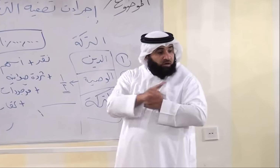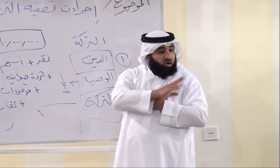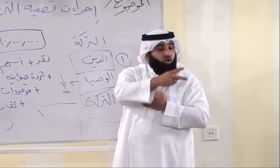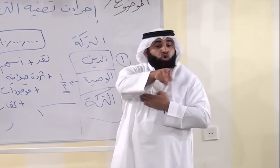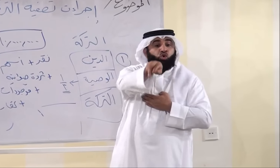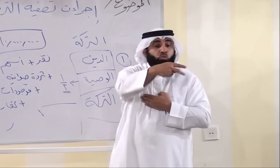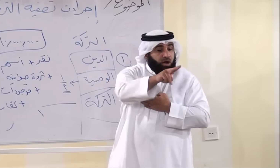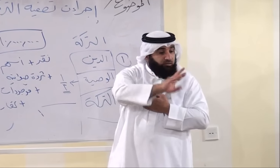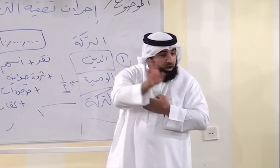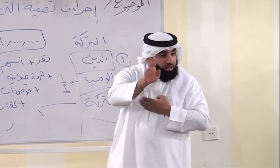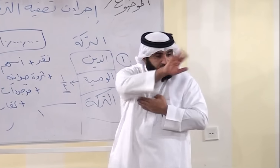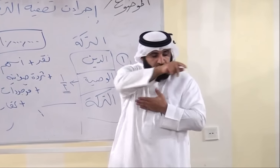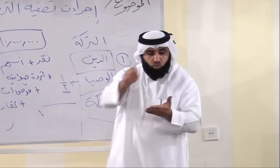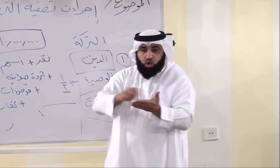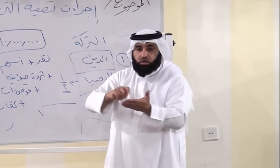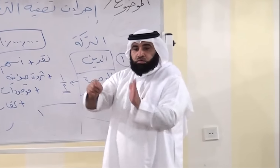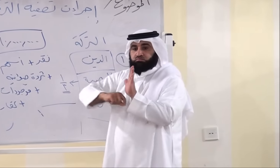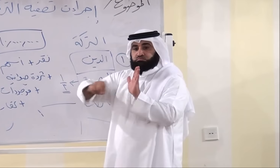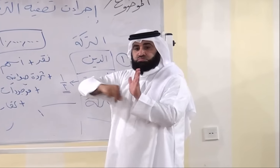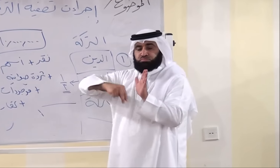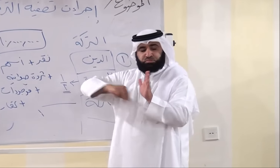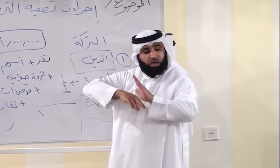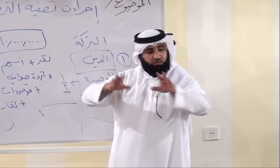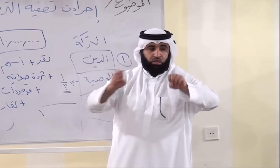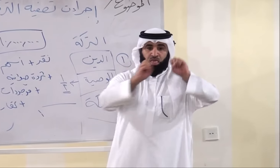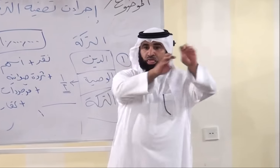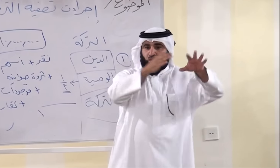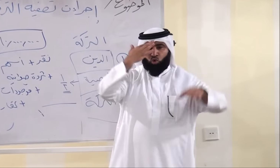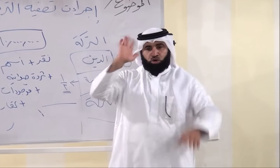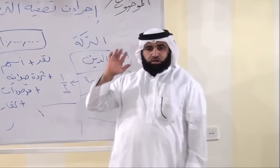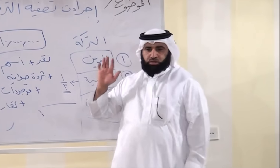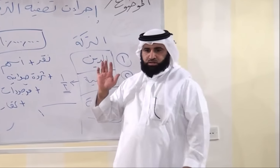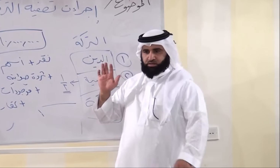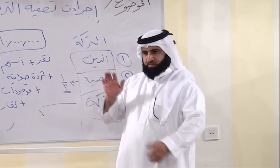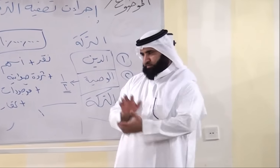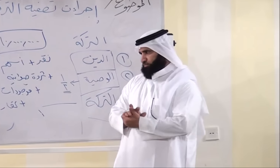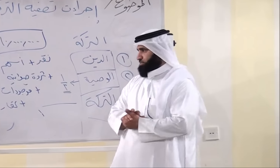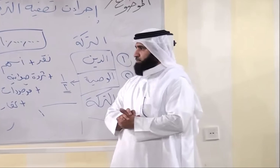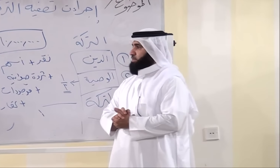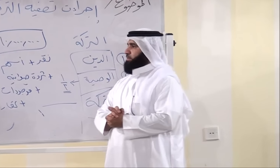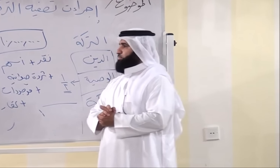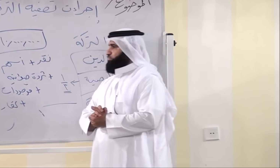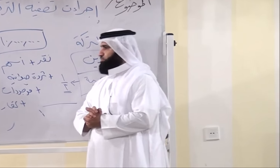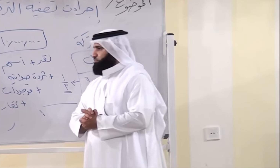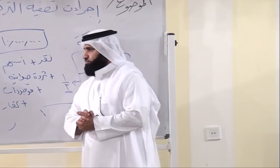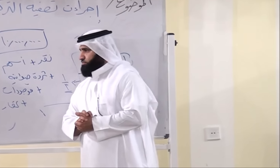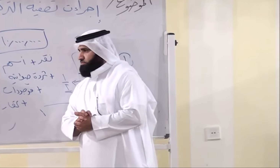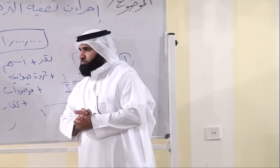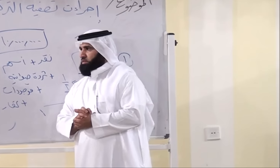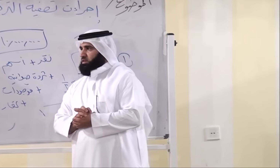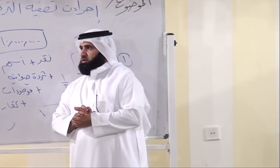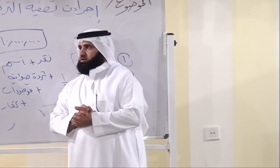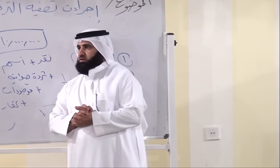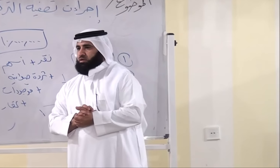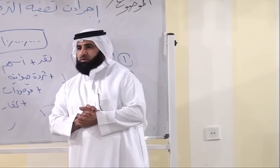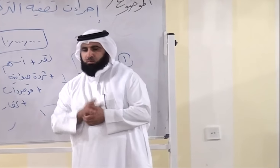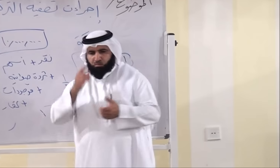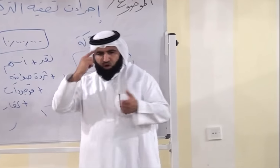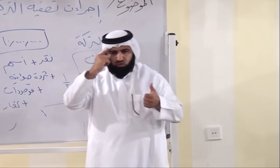ومن خلال معرفتي، من خلال صك حصر الورثة، أعرف أن الزوجة أو كل زوجة